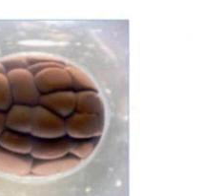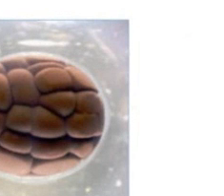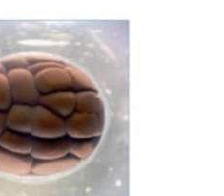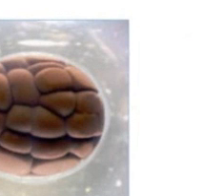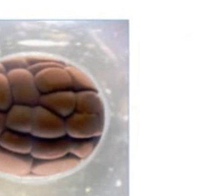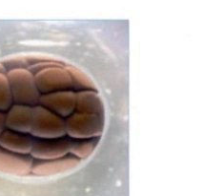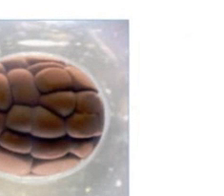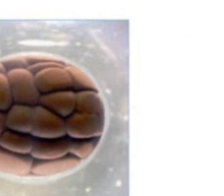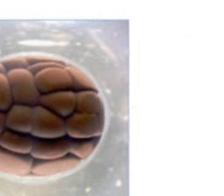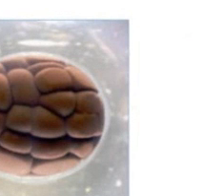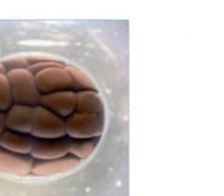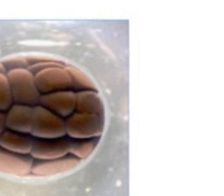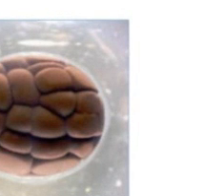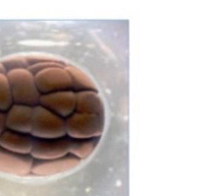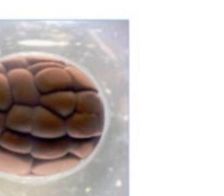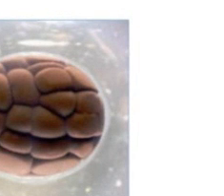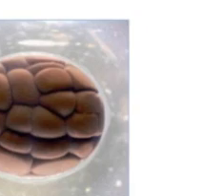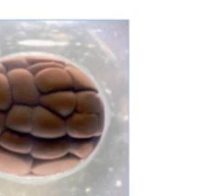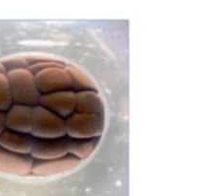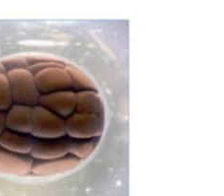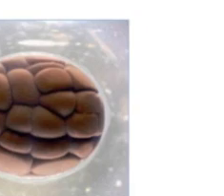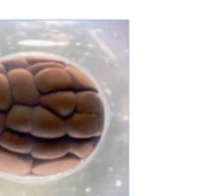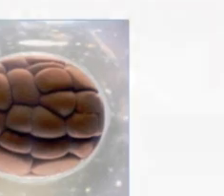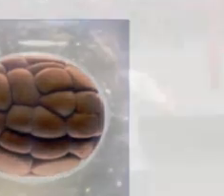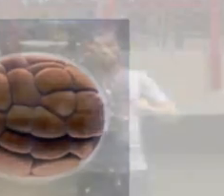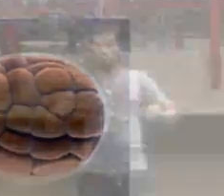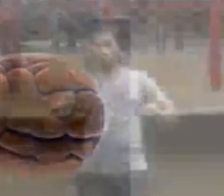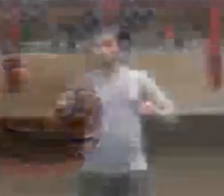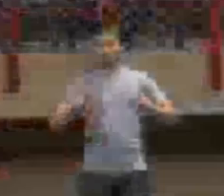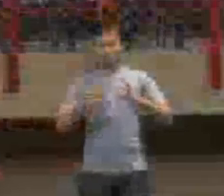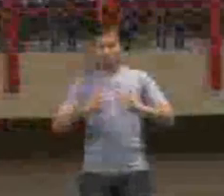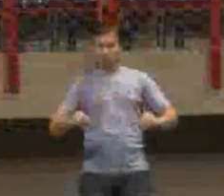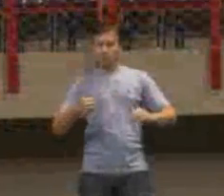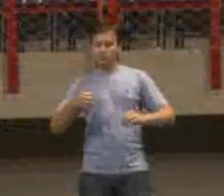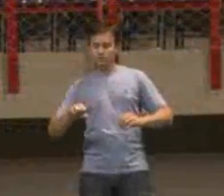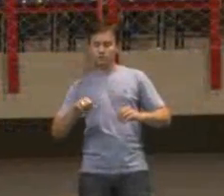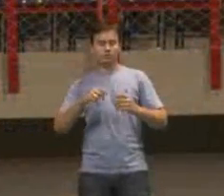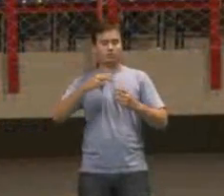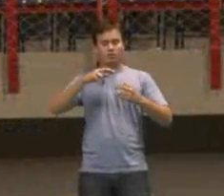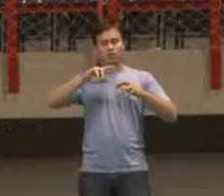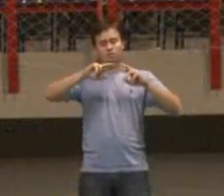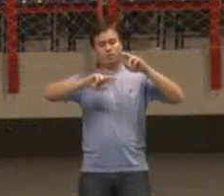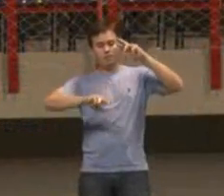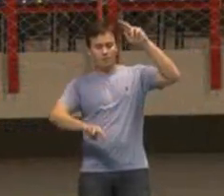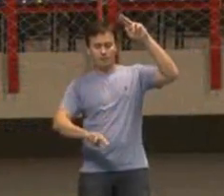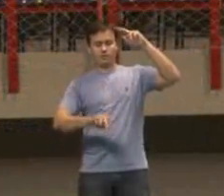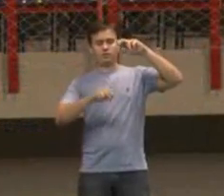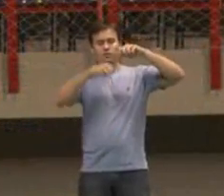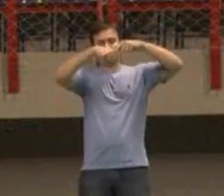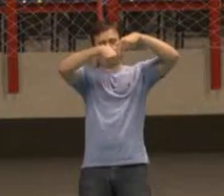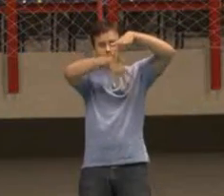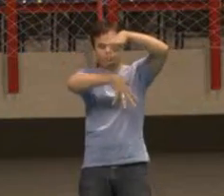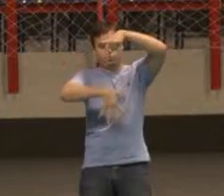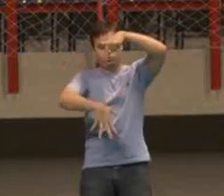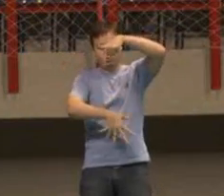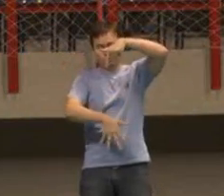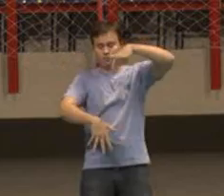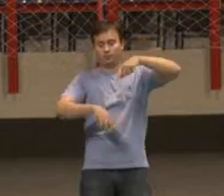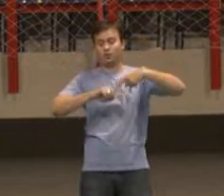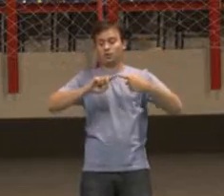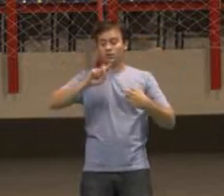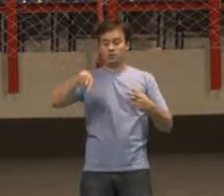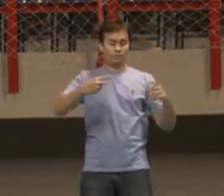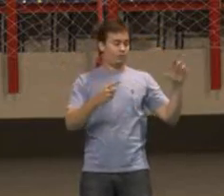2, 4, 8, 16, 32, entenderam? Até formar uma massa de célula que implantou no útero da